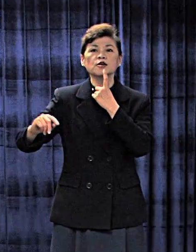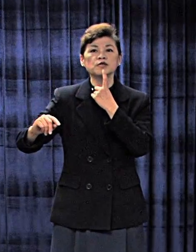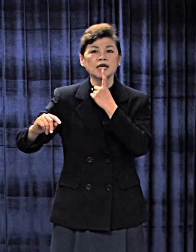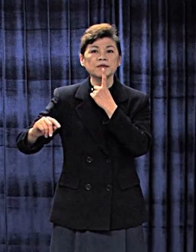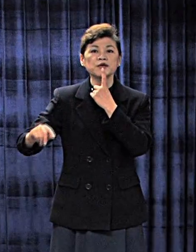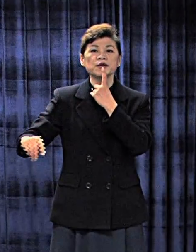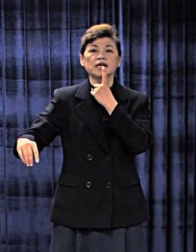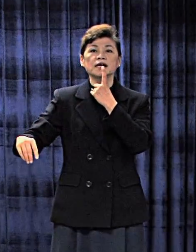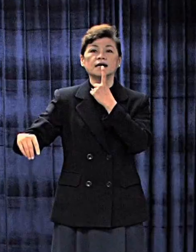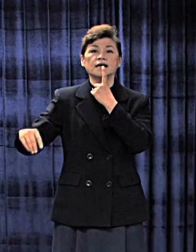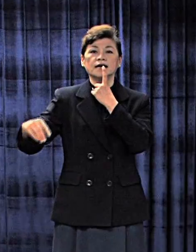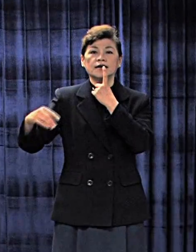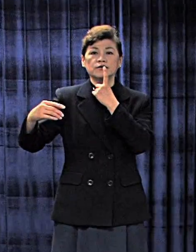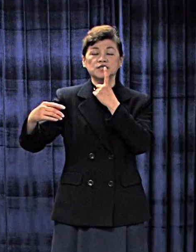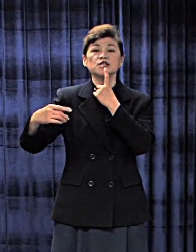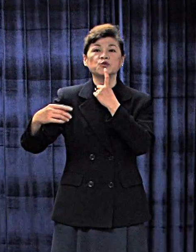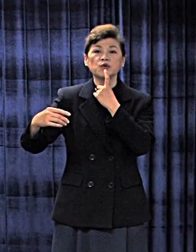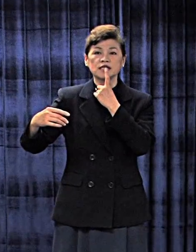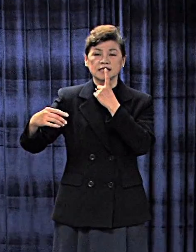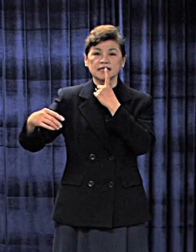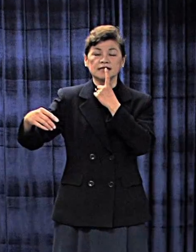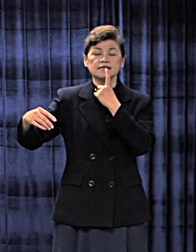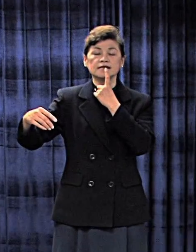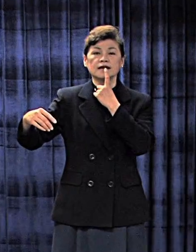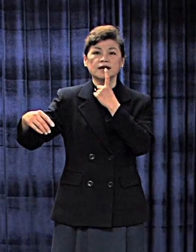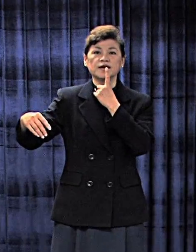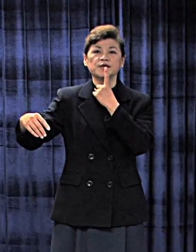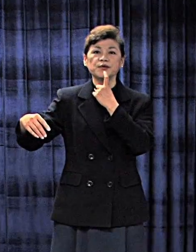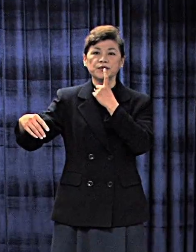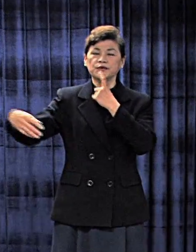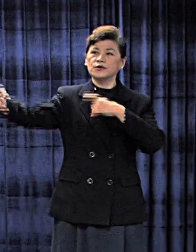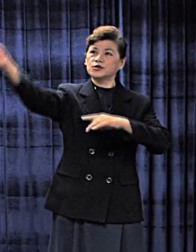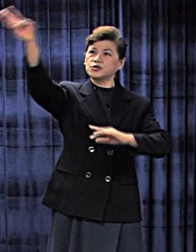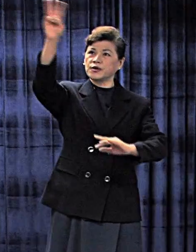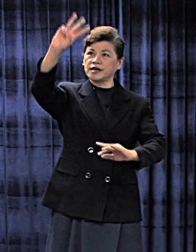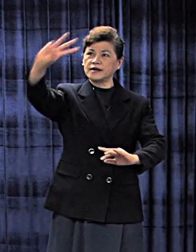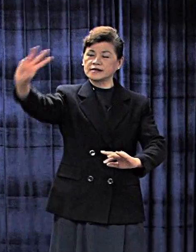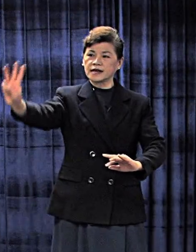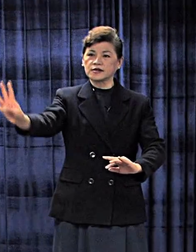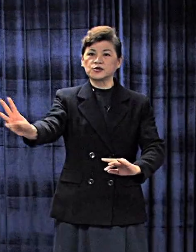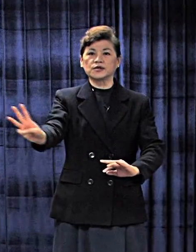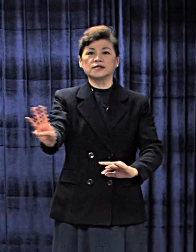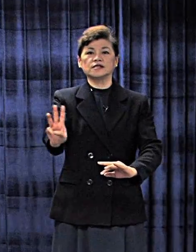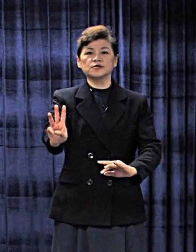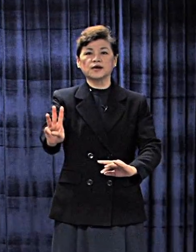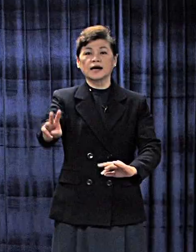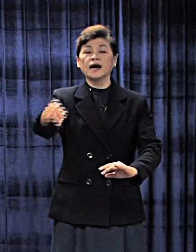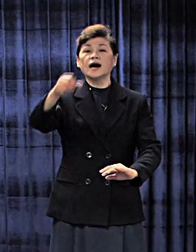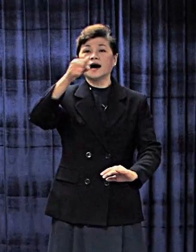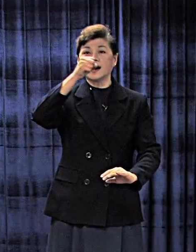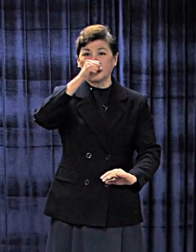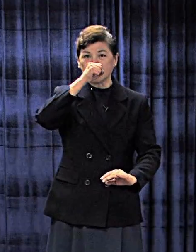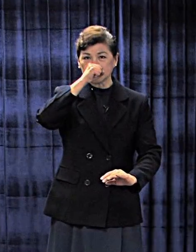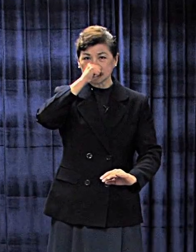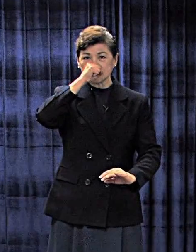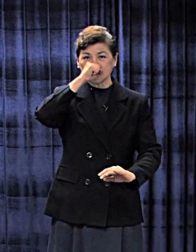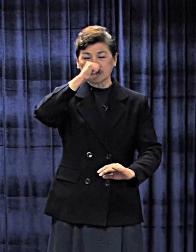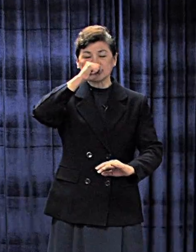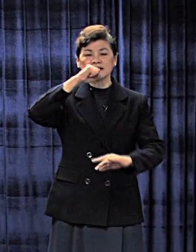下面有那个经络的那个颜色哈。绿水，打个水的形状。好，自然呢，就